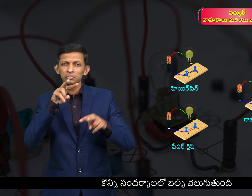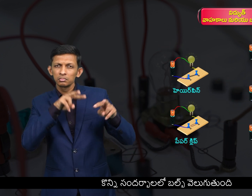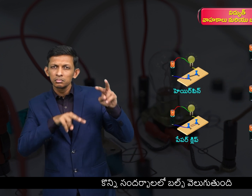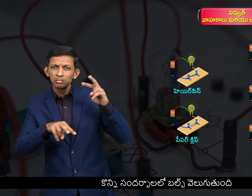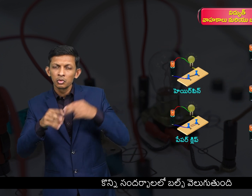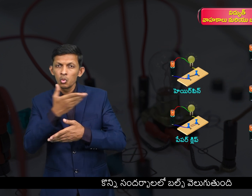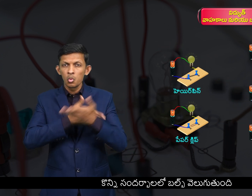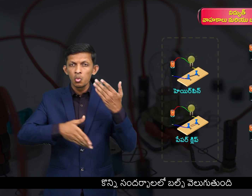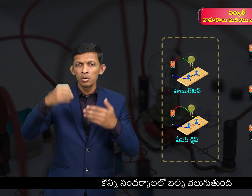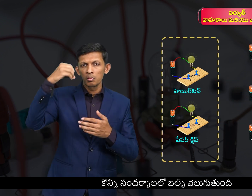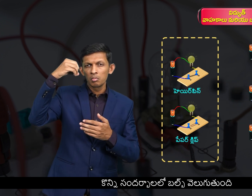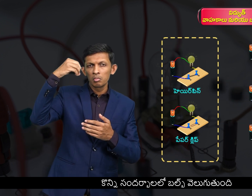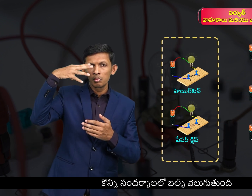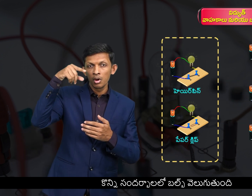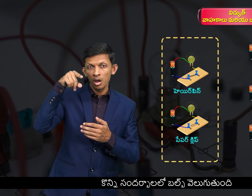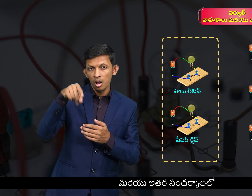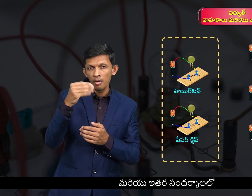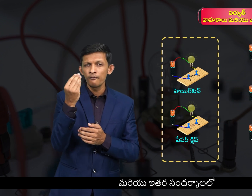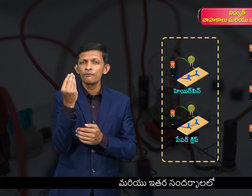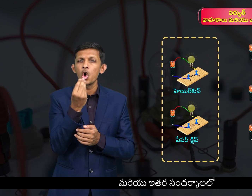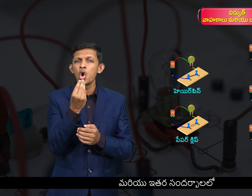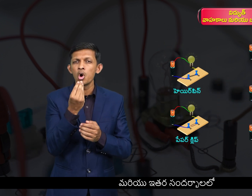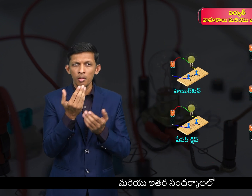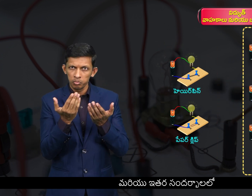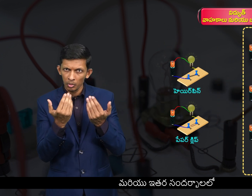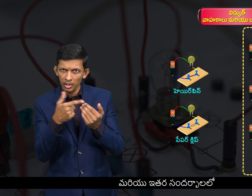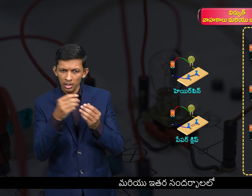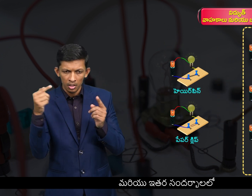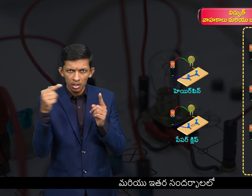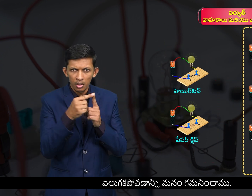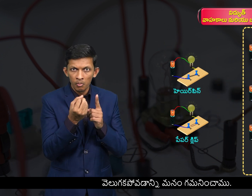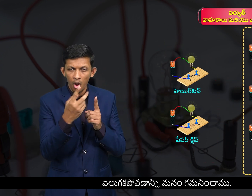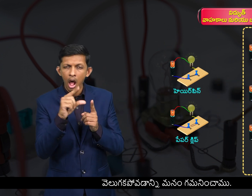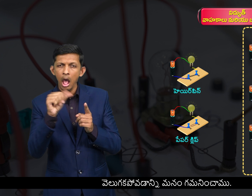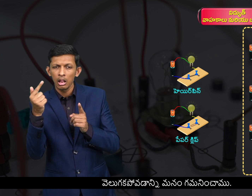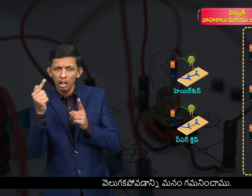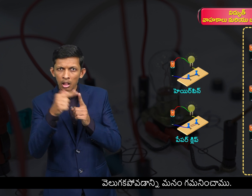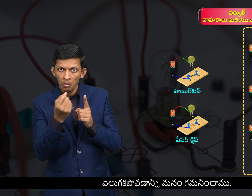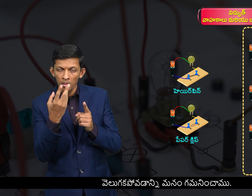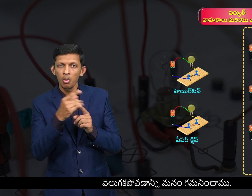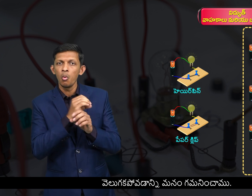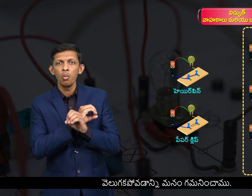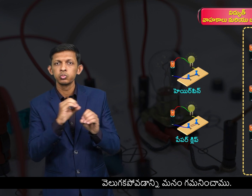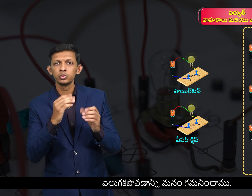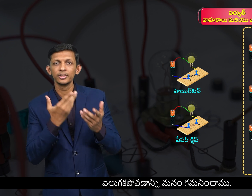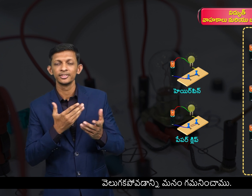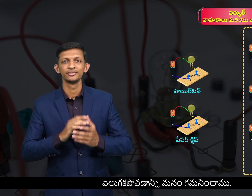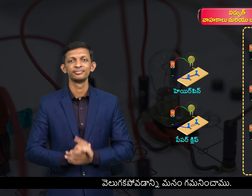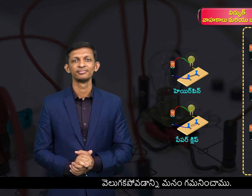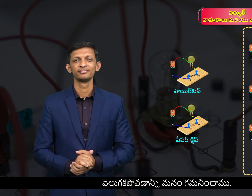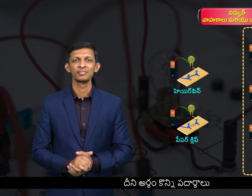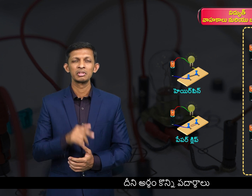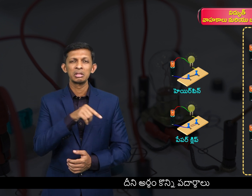కొన్ని సందర్భాలలో బల్బు వెలుగుతుంది మరియు ఇతర సందర్భాలలో వెలగకపోవటాన్ని మనం